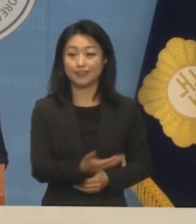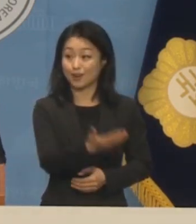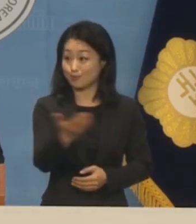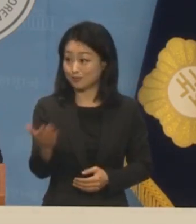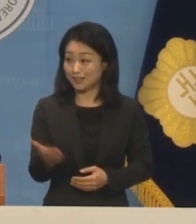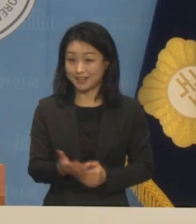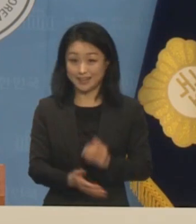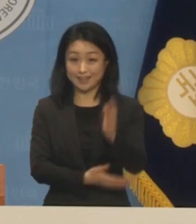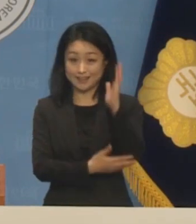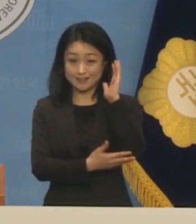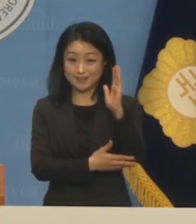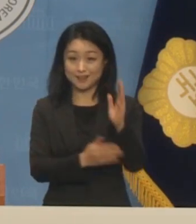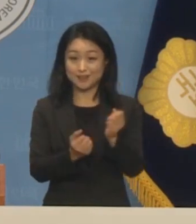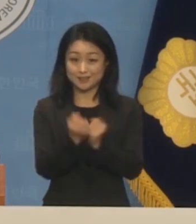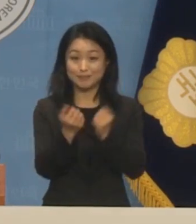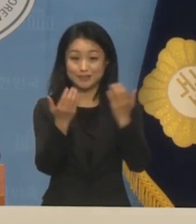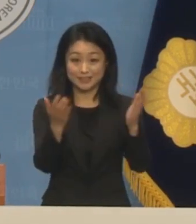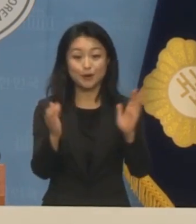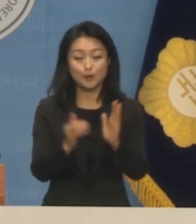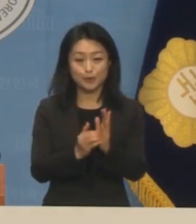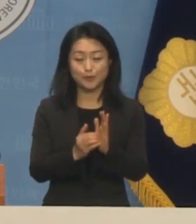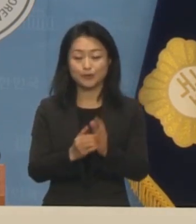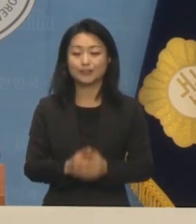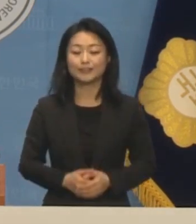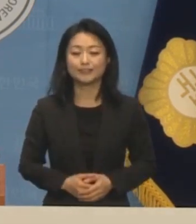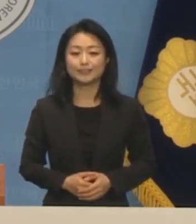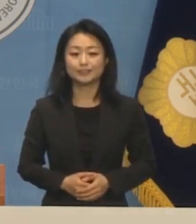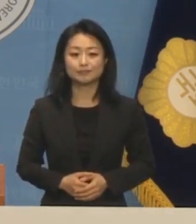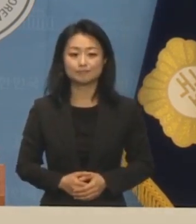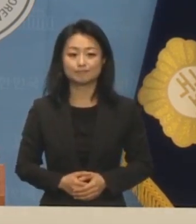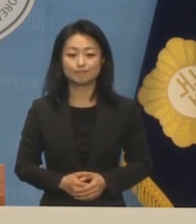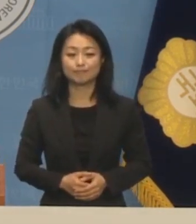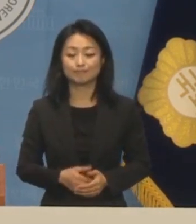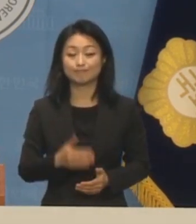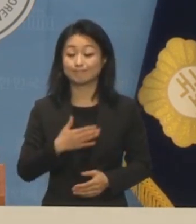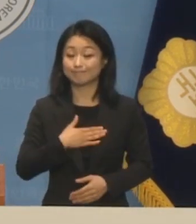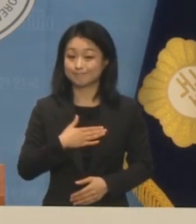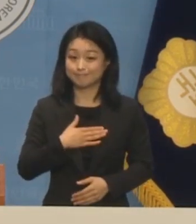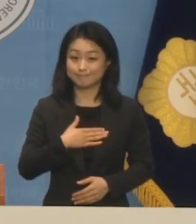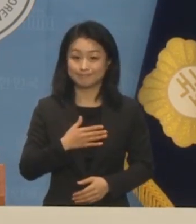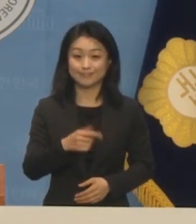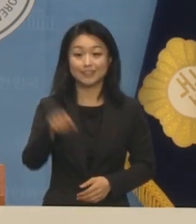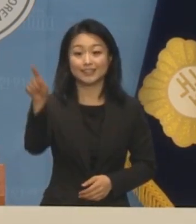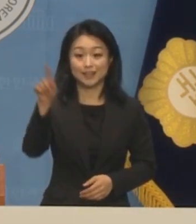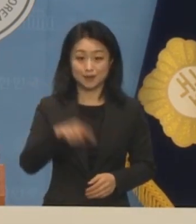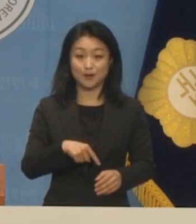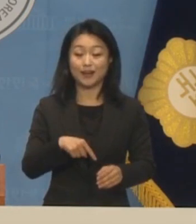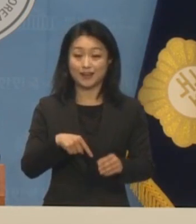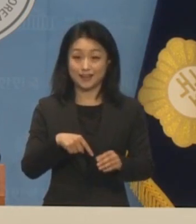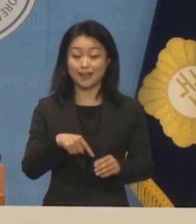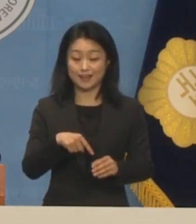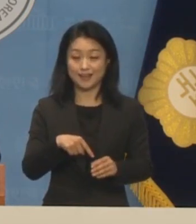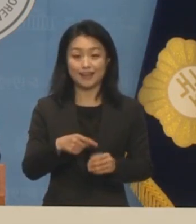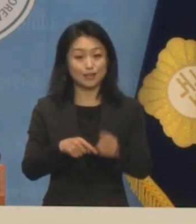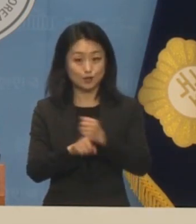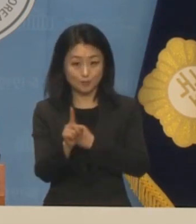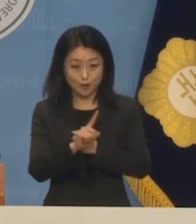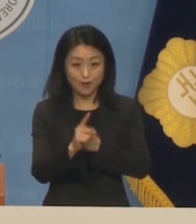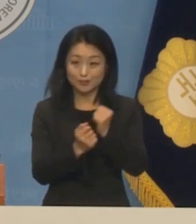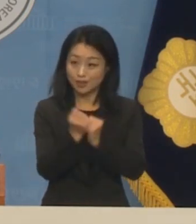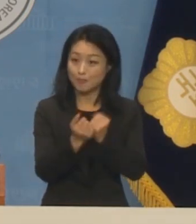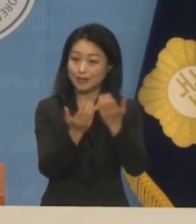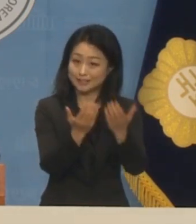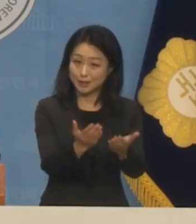드린 바 있습니다. 모두에 제가 갔다 온 그 취지를 다시 한번 부연해드리고 그